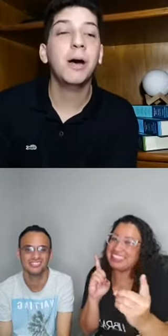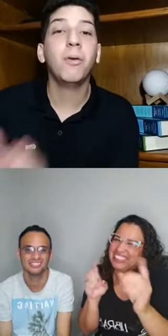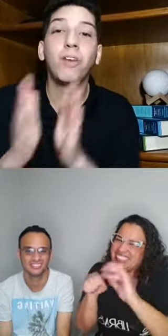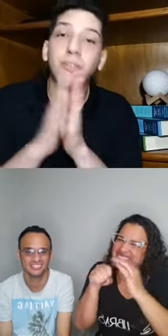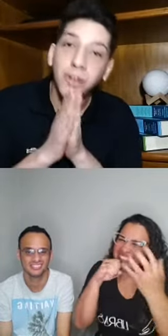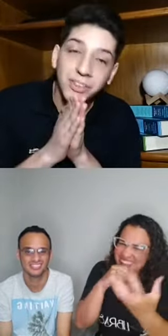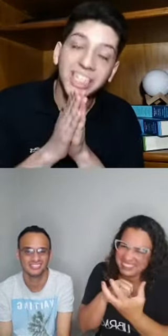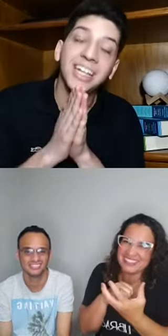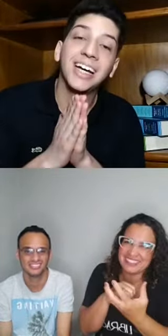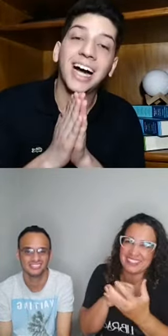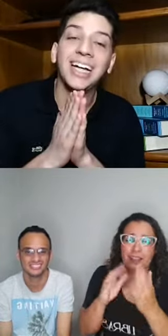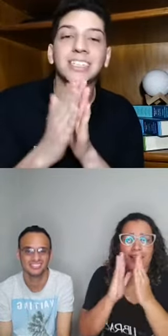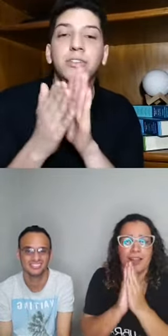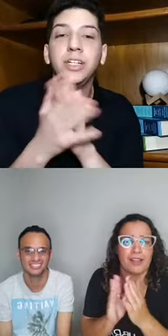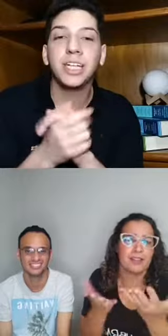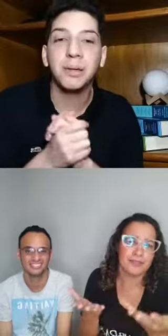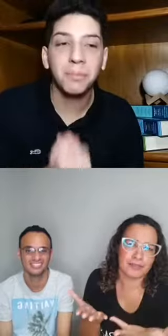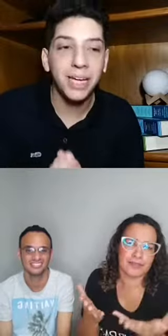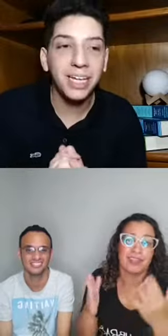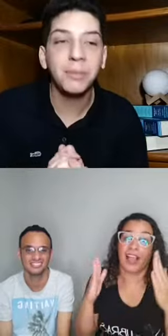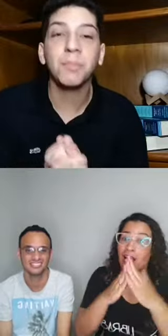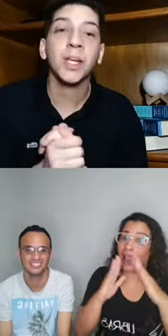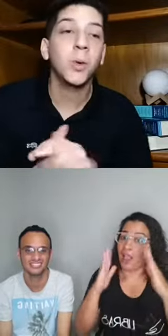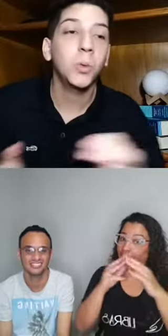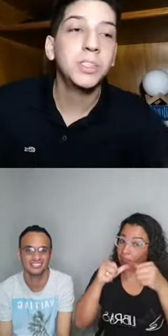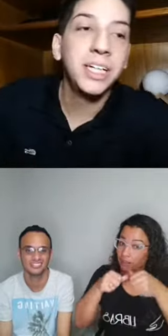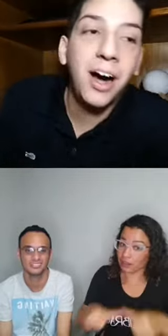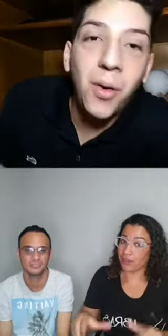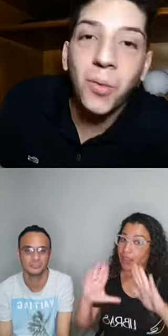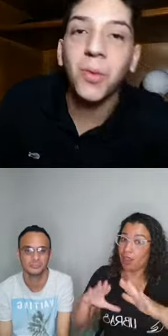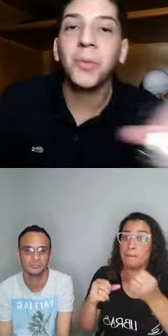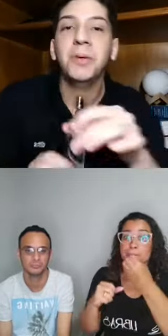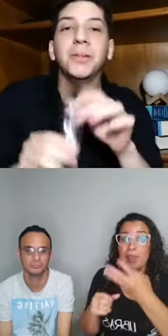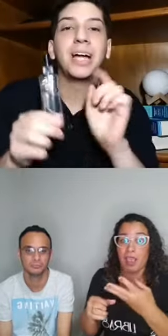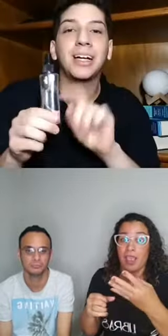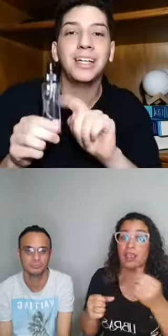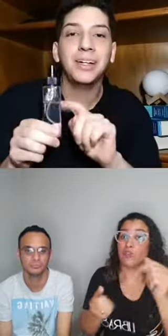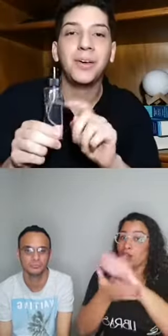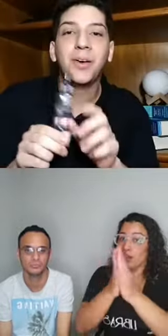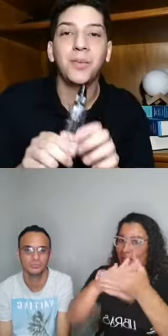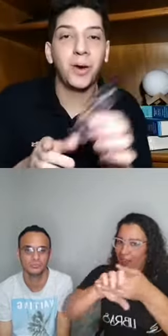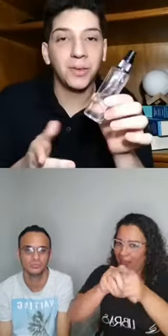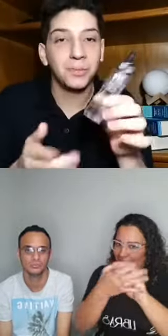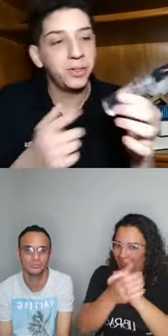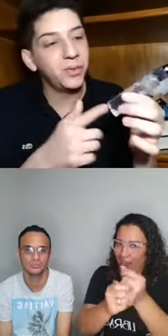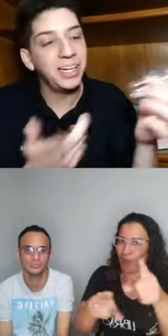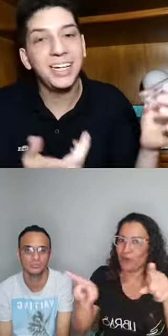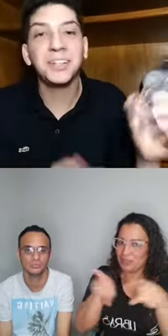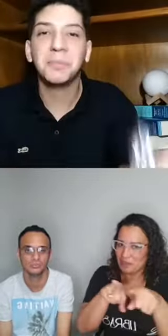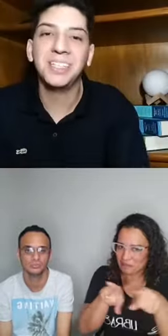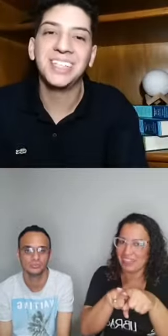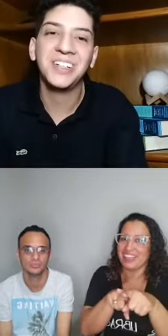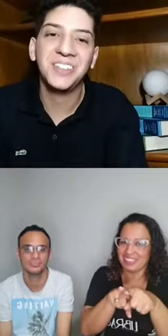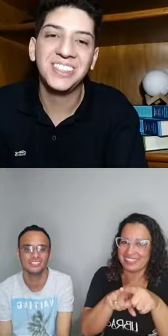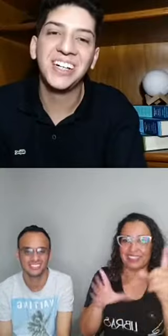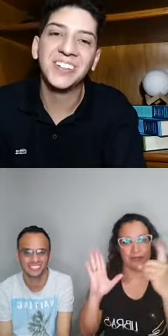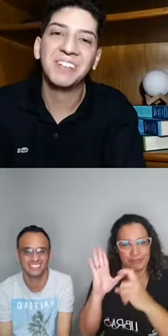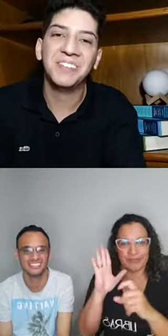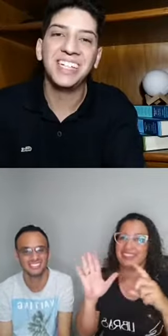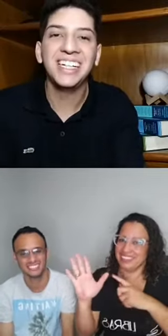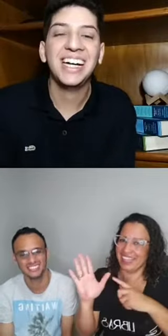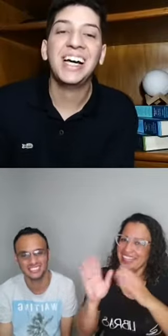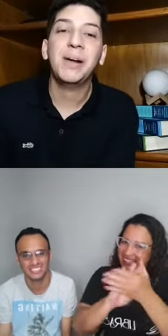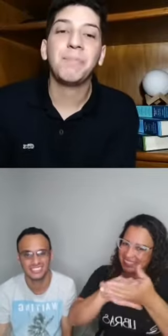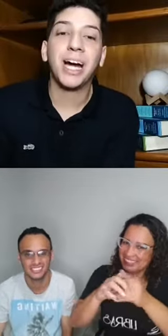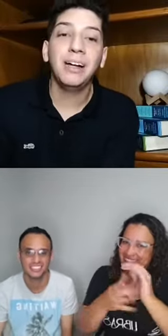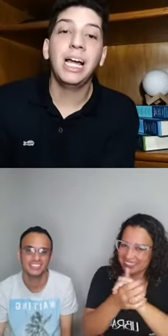pandemia. Por favor, fiquem em casa, fiquem bem, usem álcool. O meu tá aqui, ó. O meu é líquido, mas tem um em gel